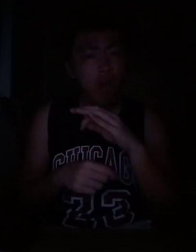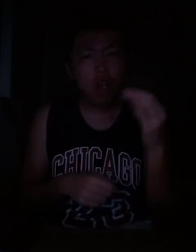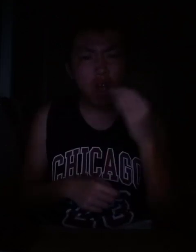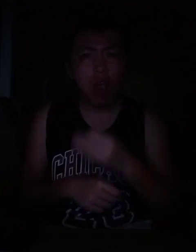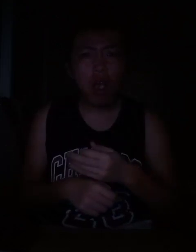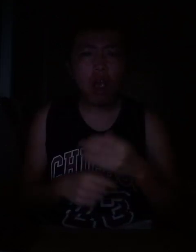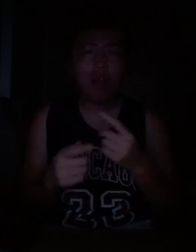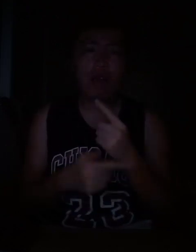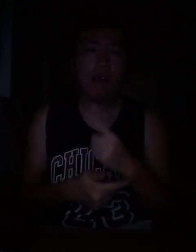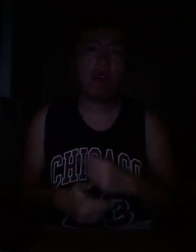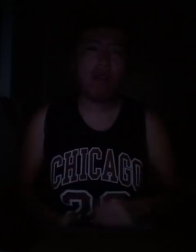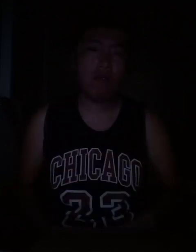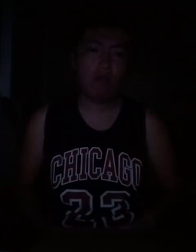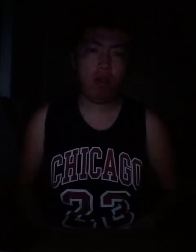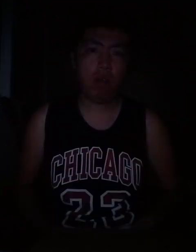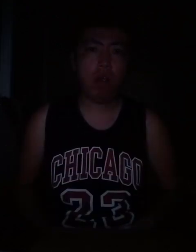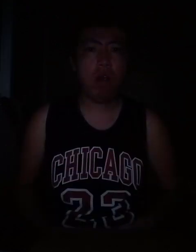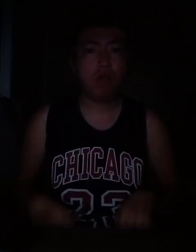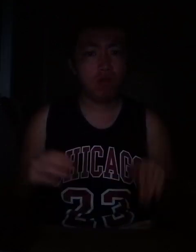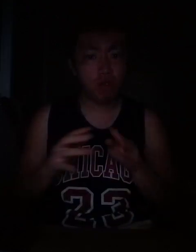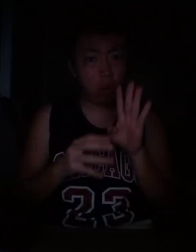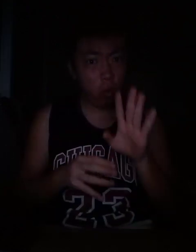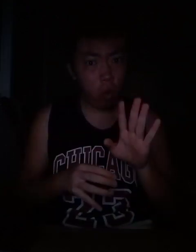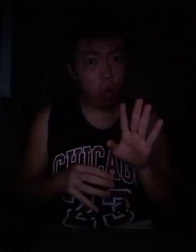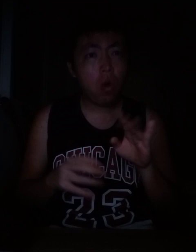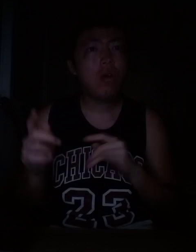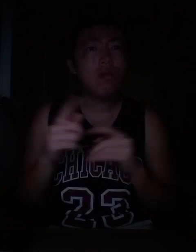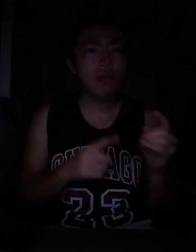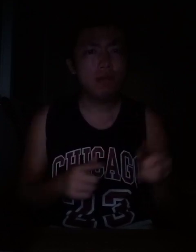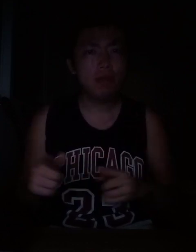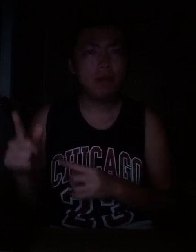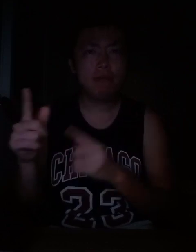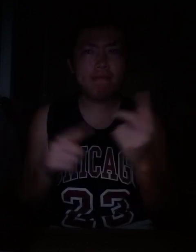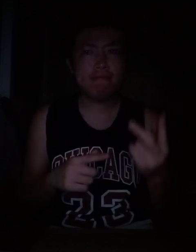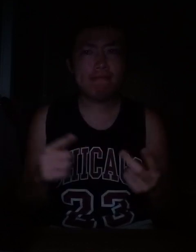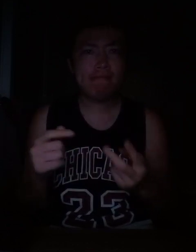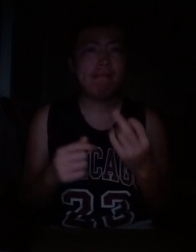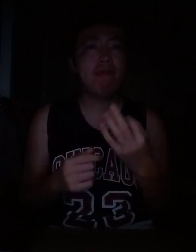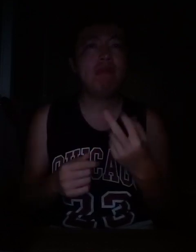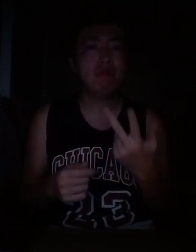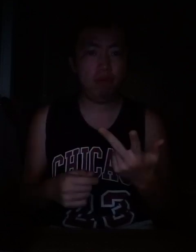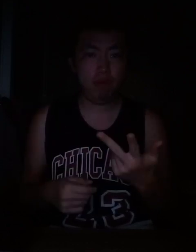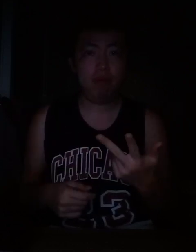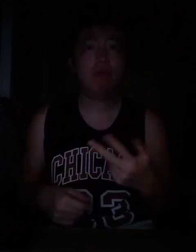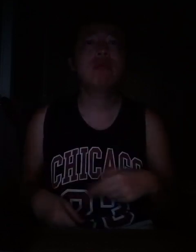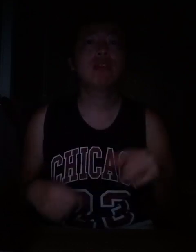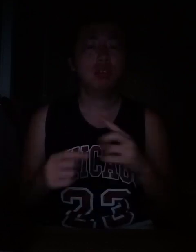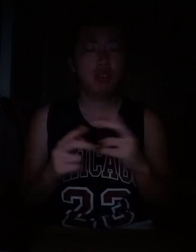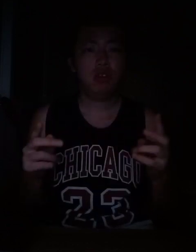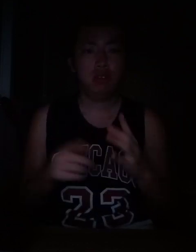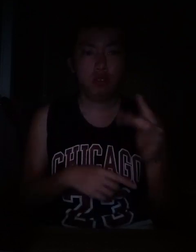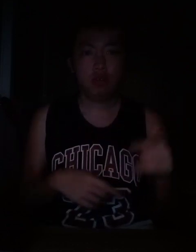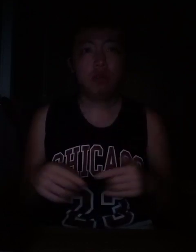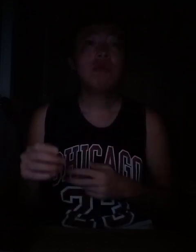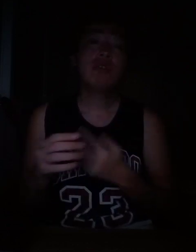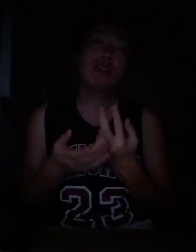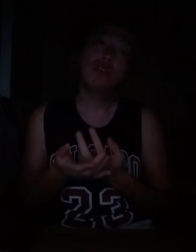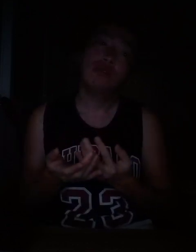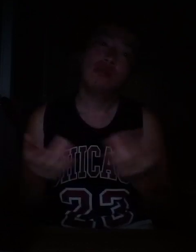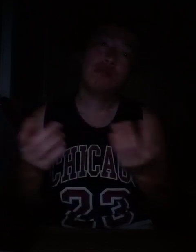하나로 내세웠습니다. 전 세계 5만 명의 청소년이 운집하는 2023년 세계 잼버리 대회를